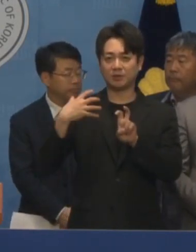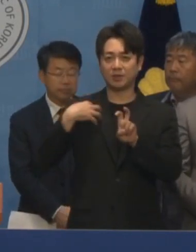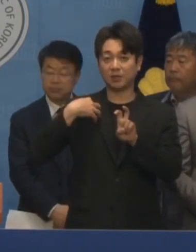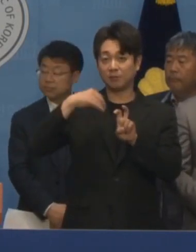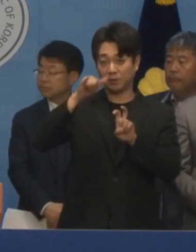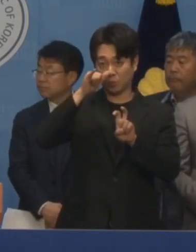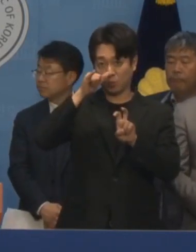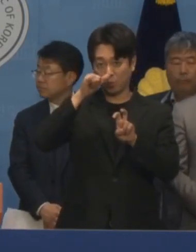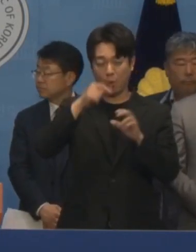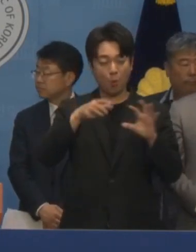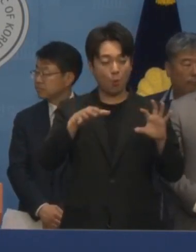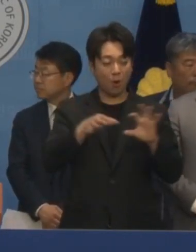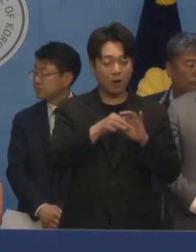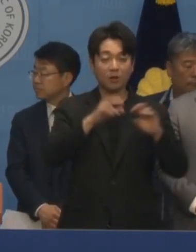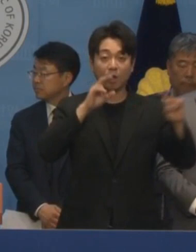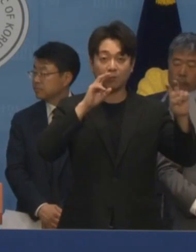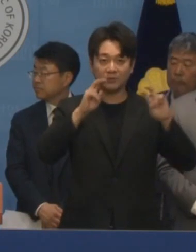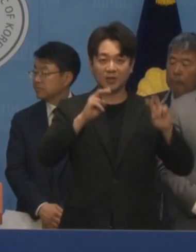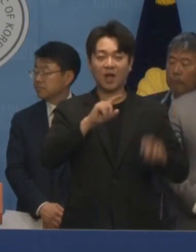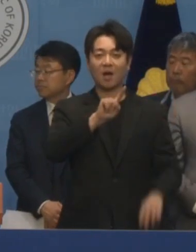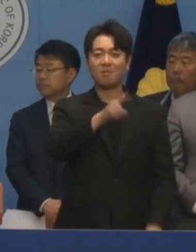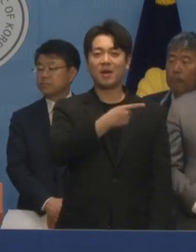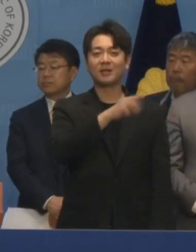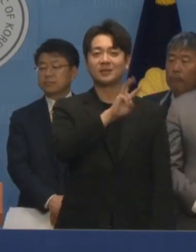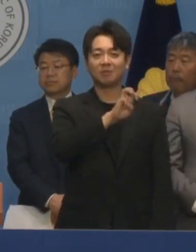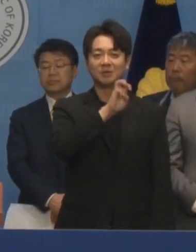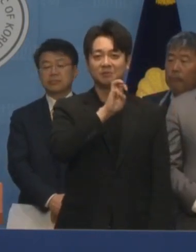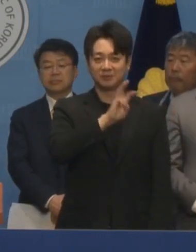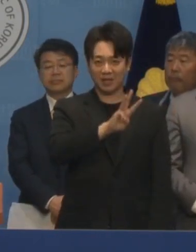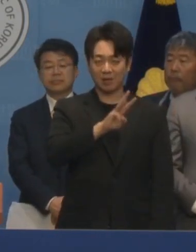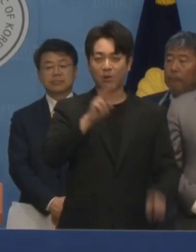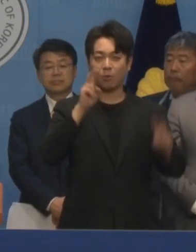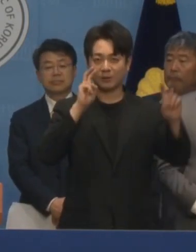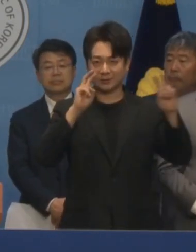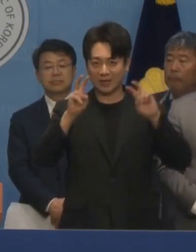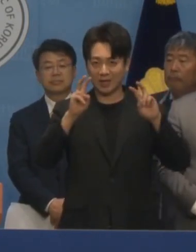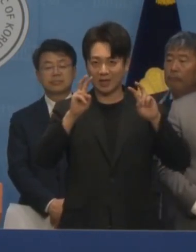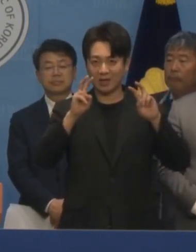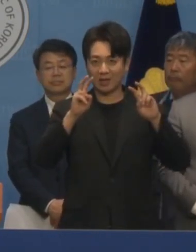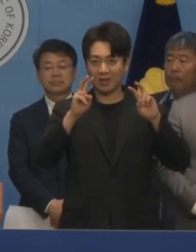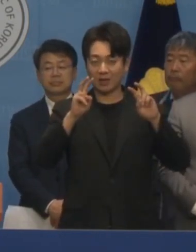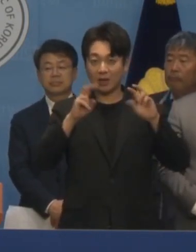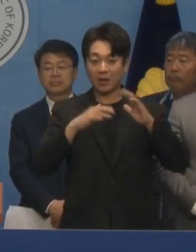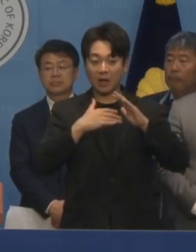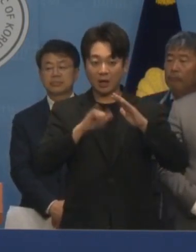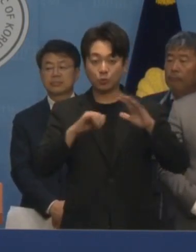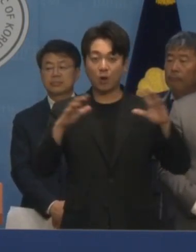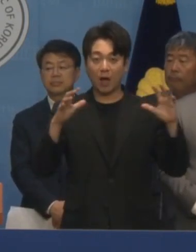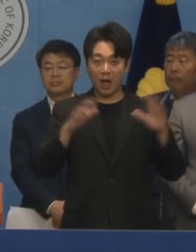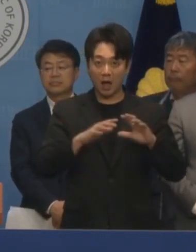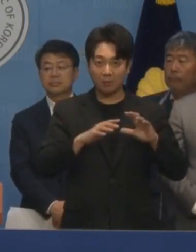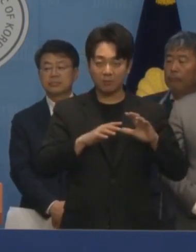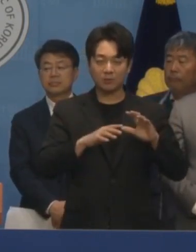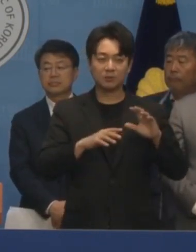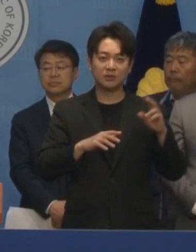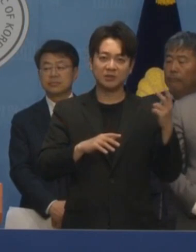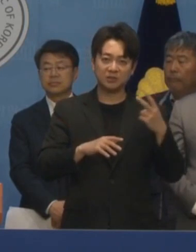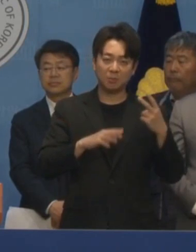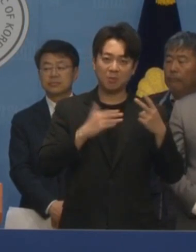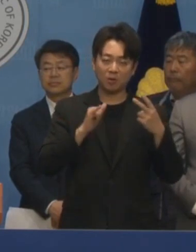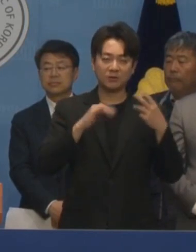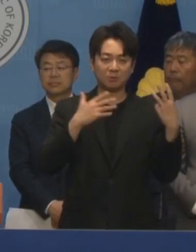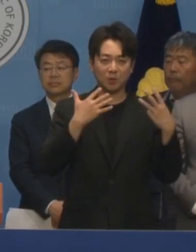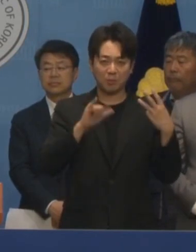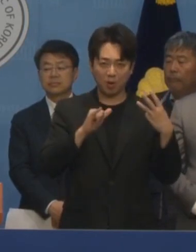협력업체만 133개에 달해 가족까지 포함하면 최소 수천 명의 생계를 책임지고 있는